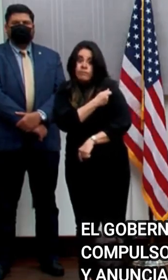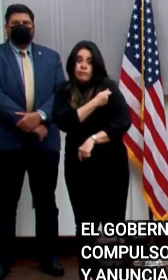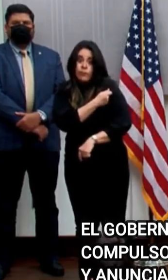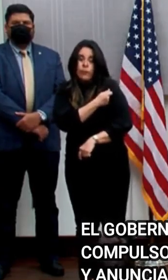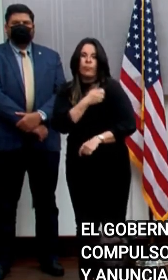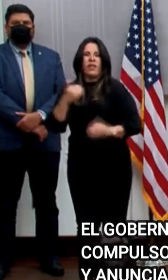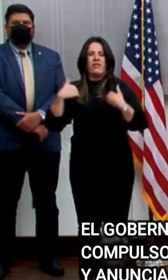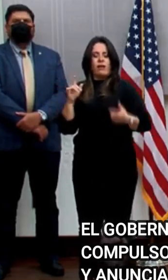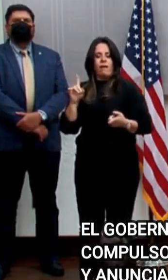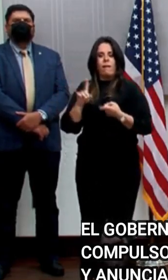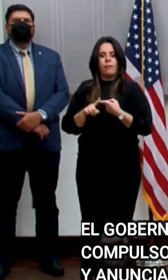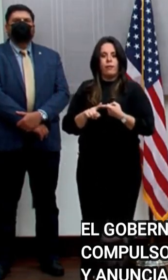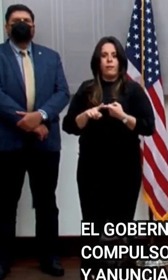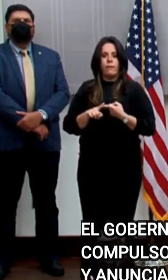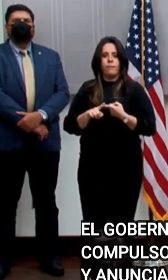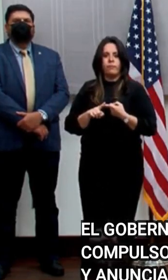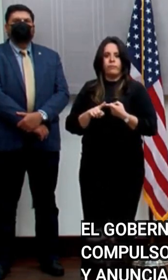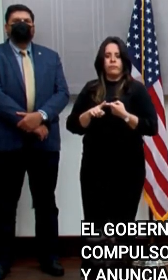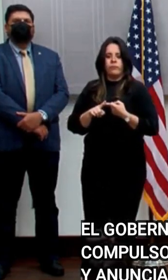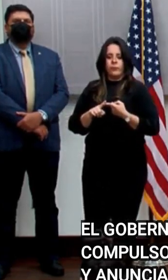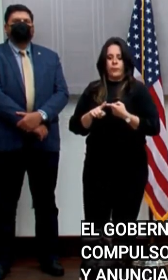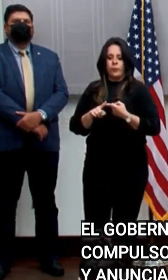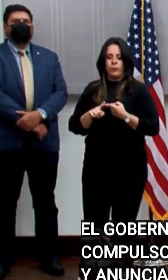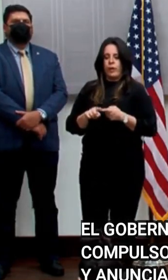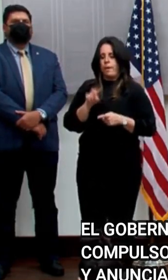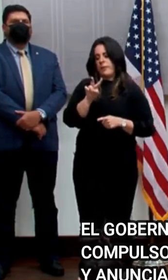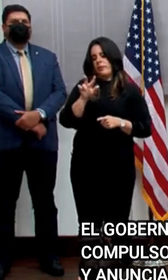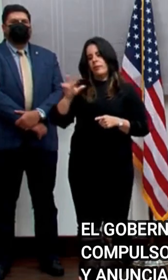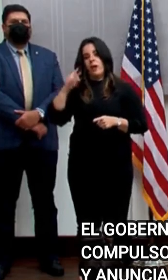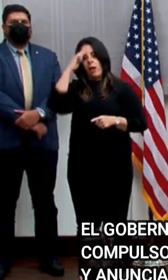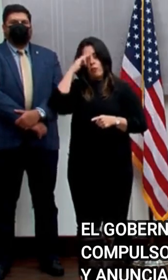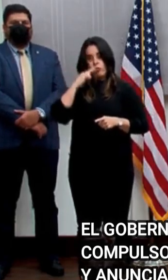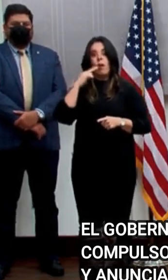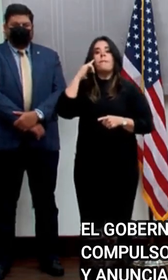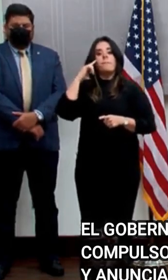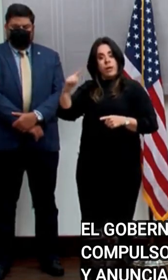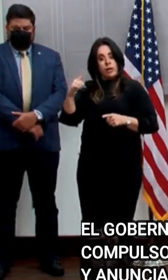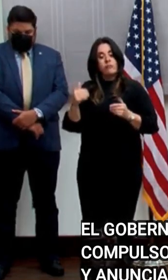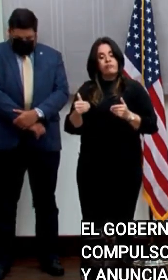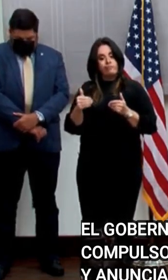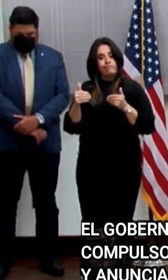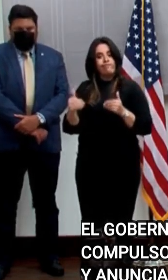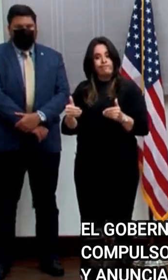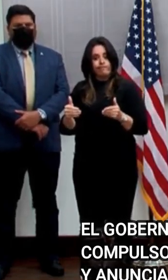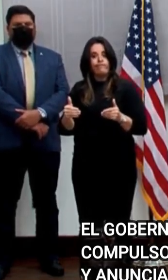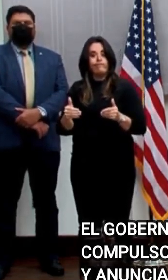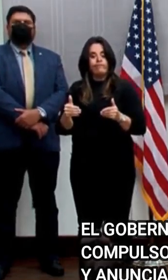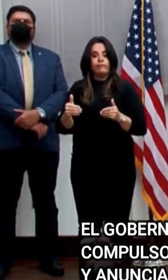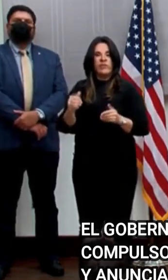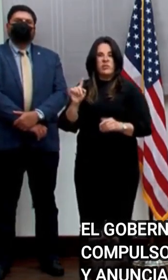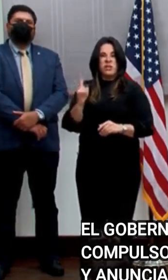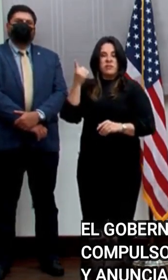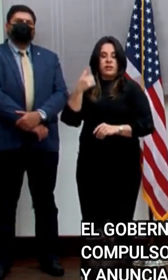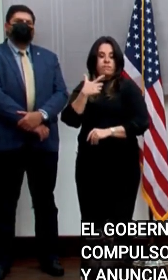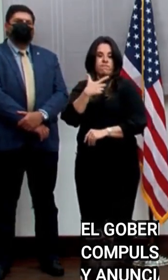estuvo a manos de servicios de innovación y tecnología de puerto rico- conocida como pri dirigido por el secretario designado